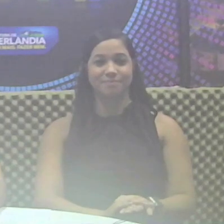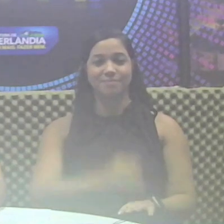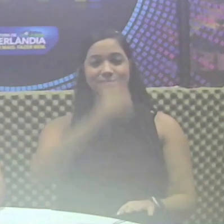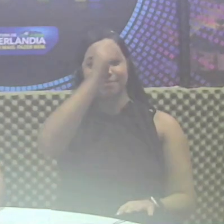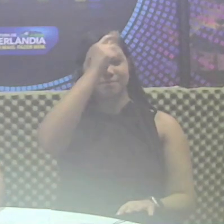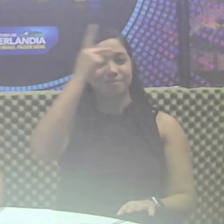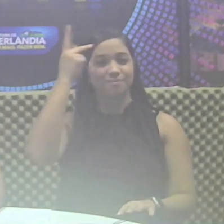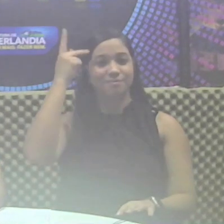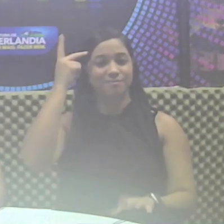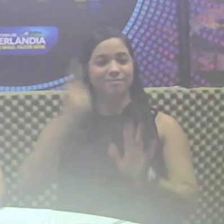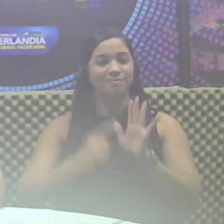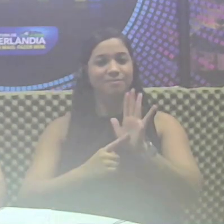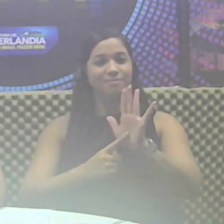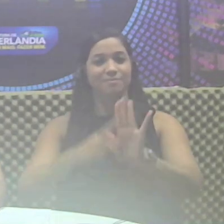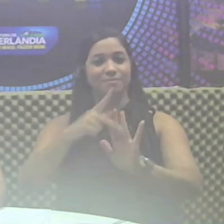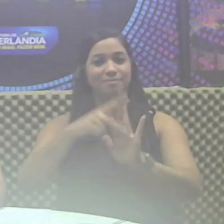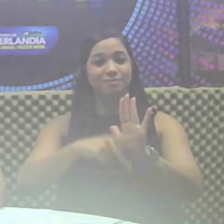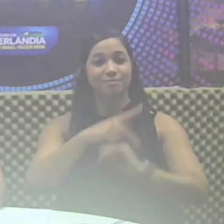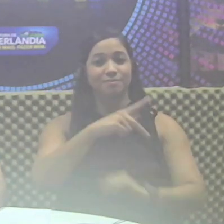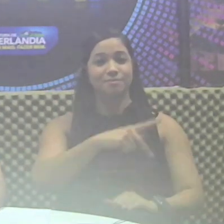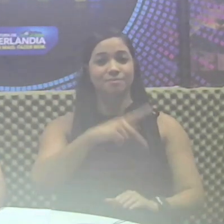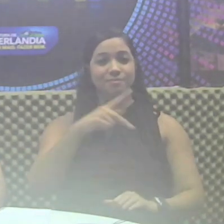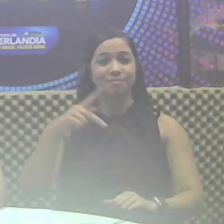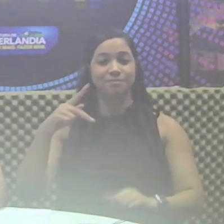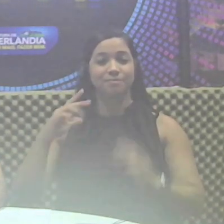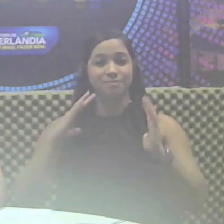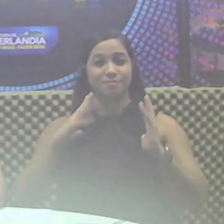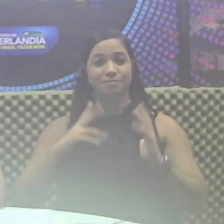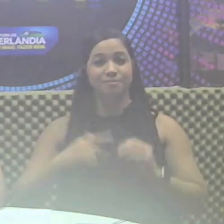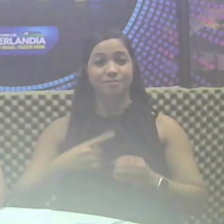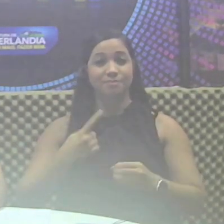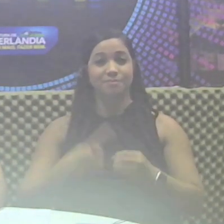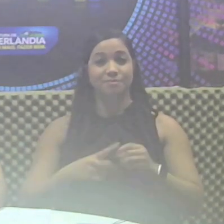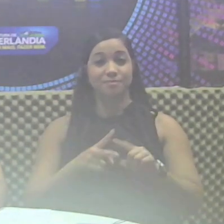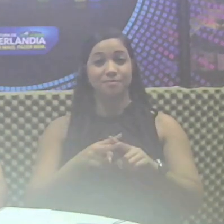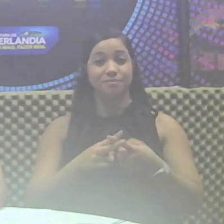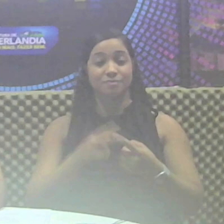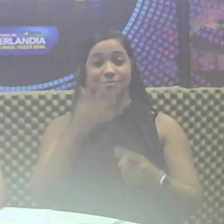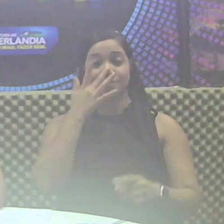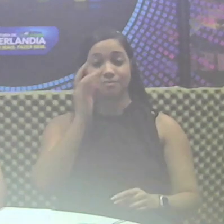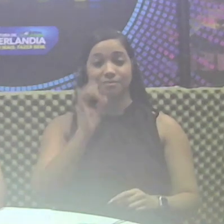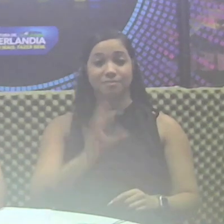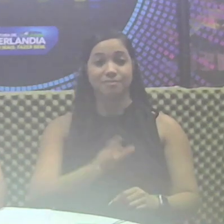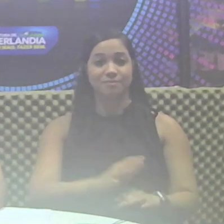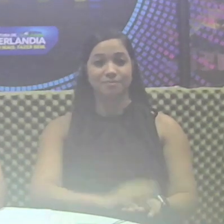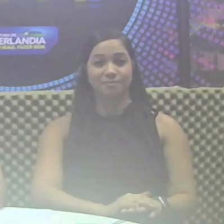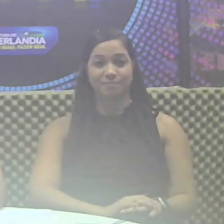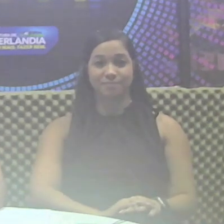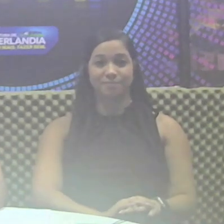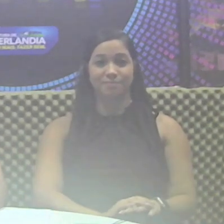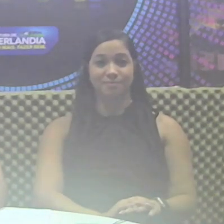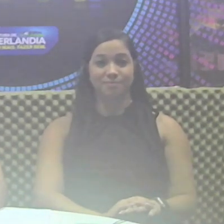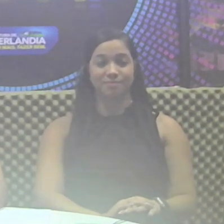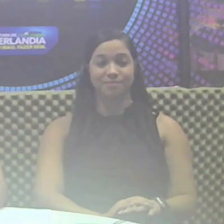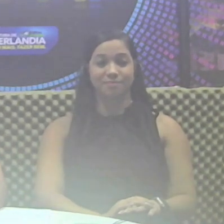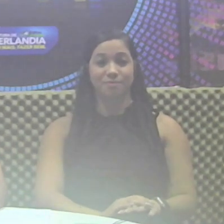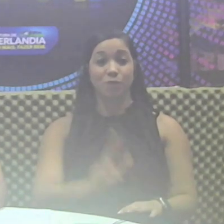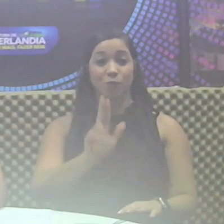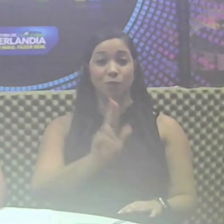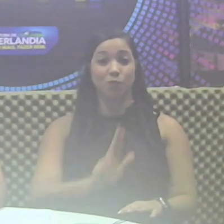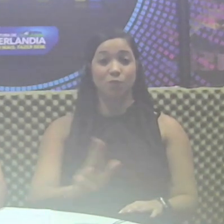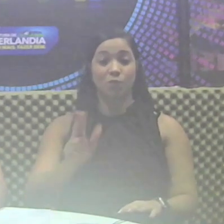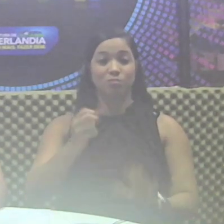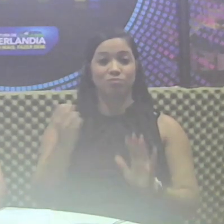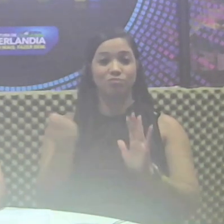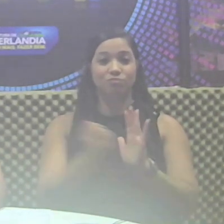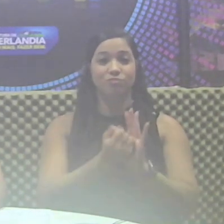Prefeitura apresenta projeto da PPP da limpeza urbana e manejo de resíduos sólidos. Uberlândia registra